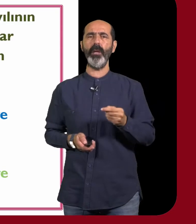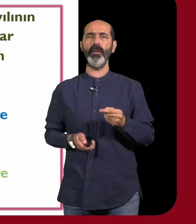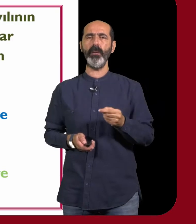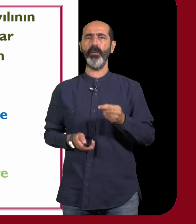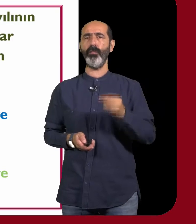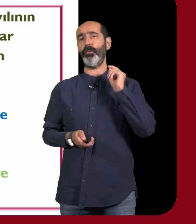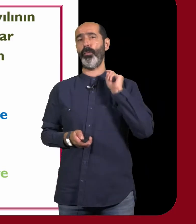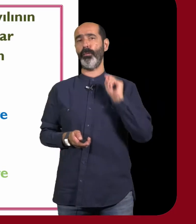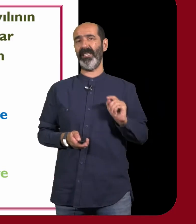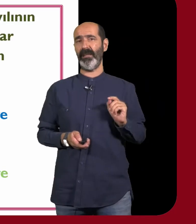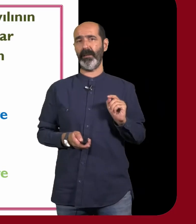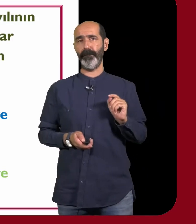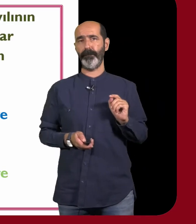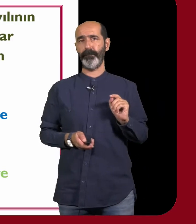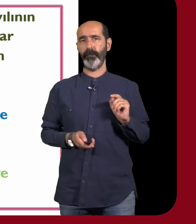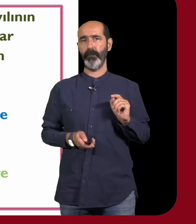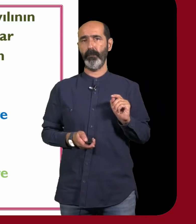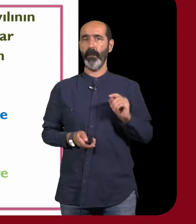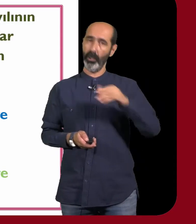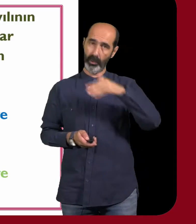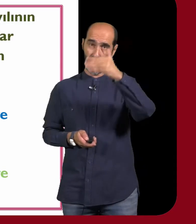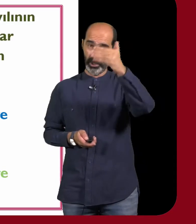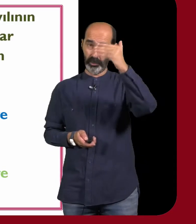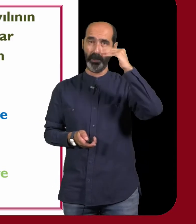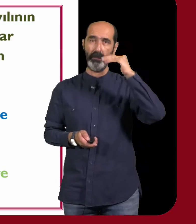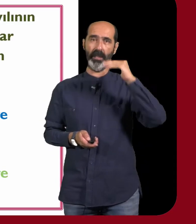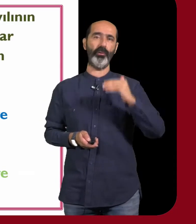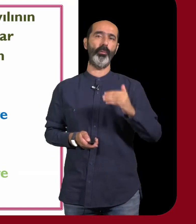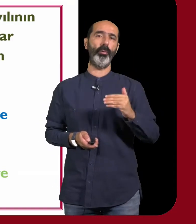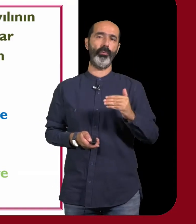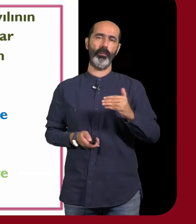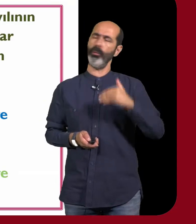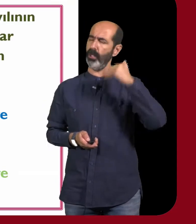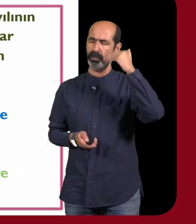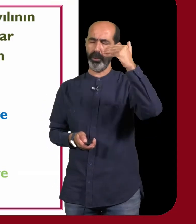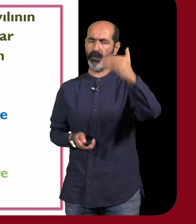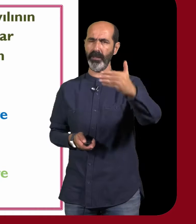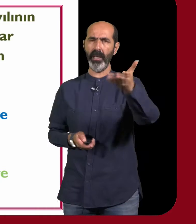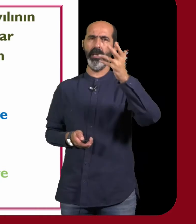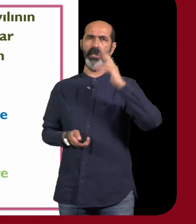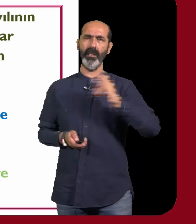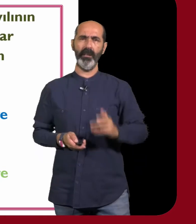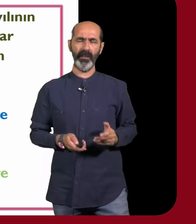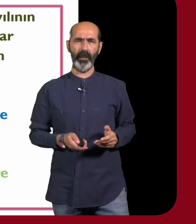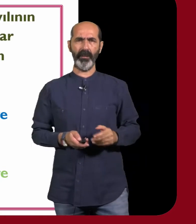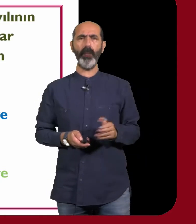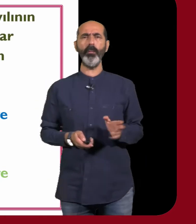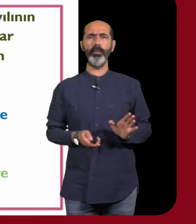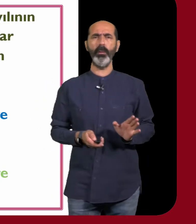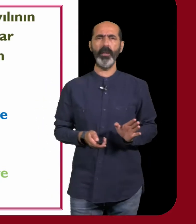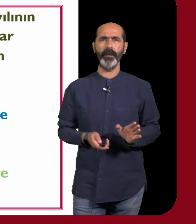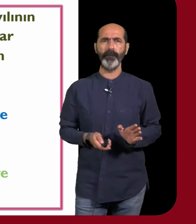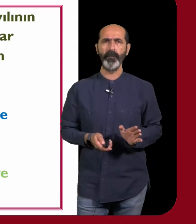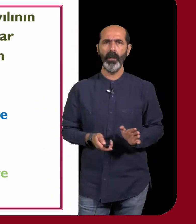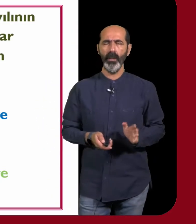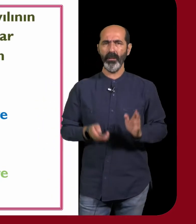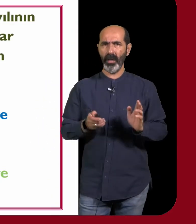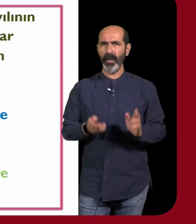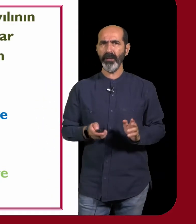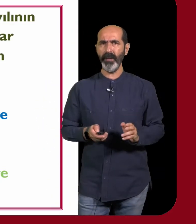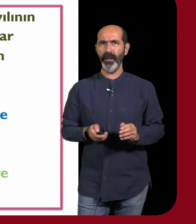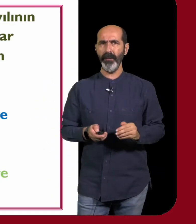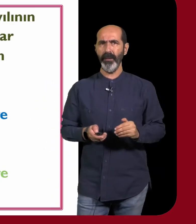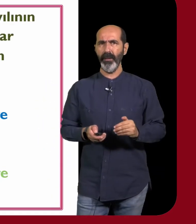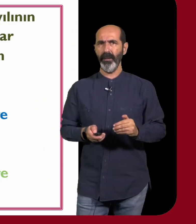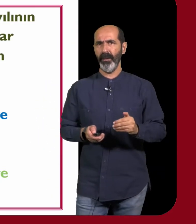birden kullanıldığı söz konusu değildir bir ilk dönemler için konuşuruz sonraki dönemlerde zaman zaman Ve kullanalım